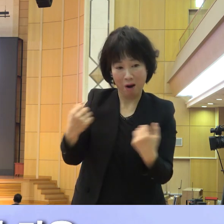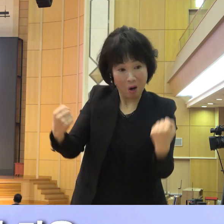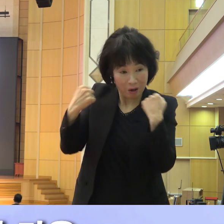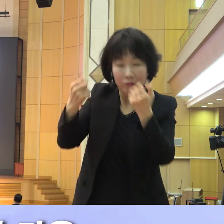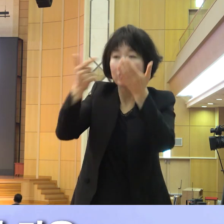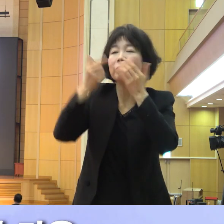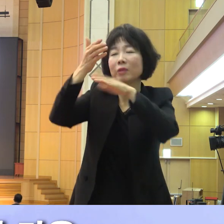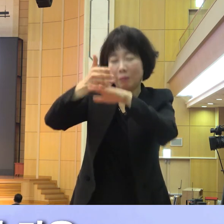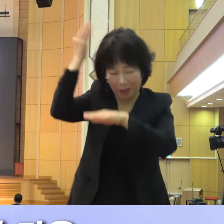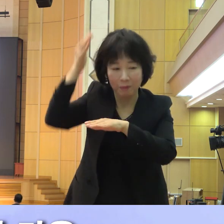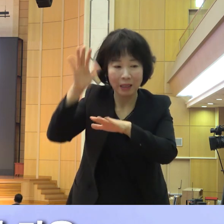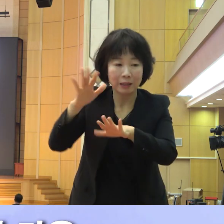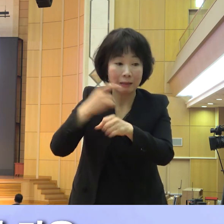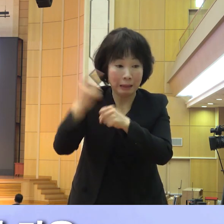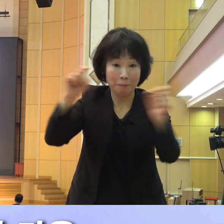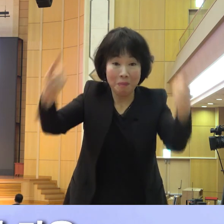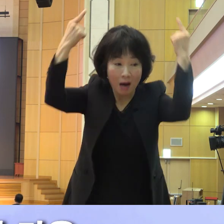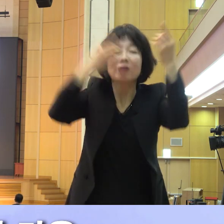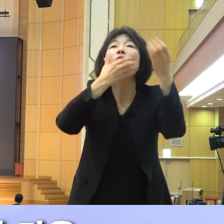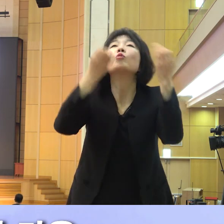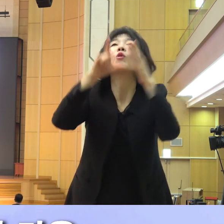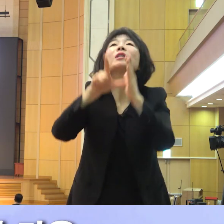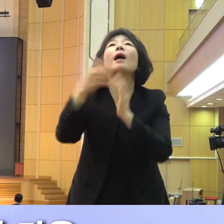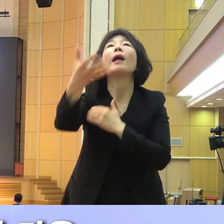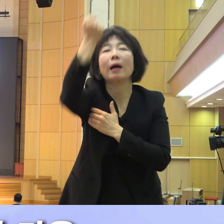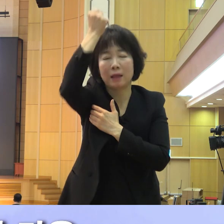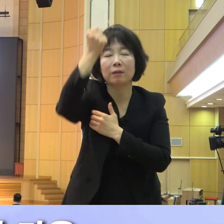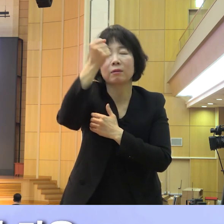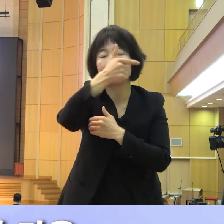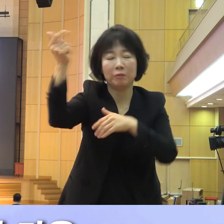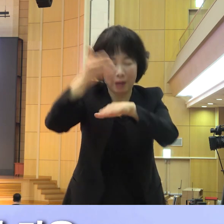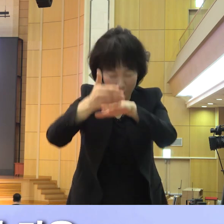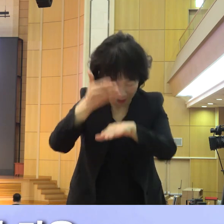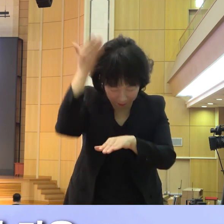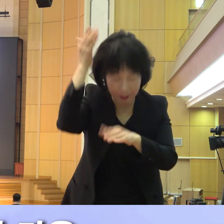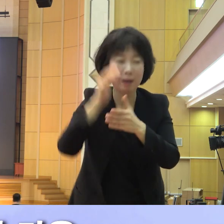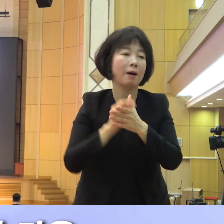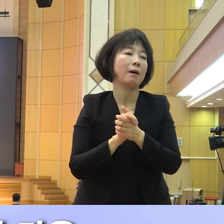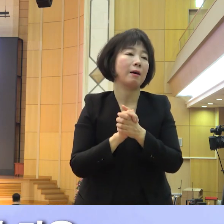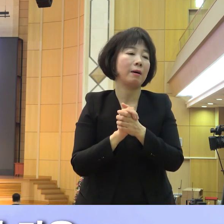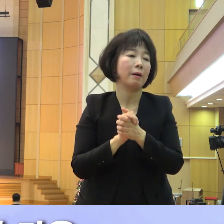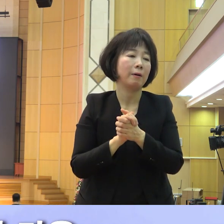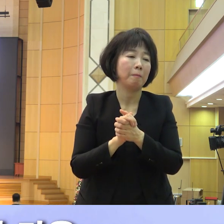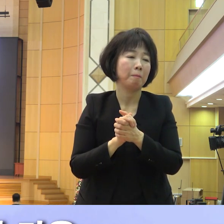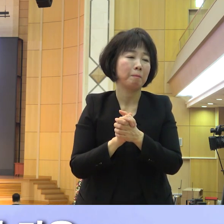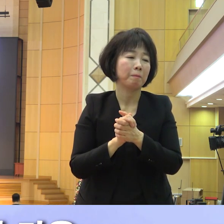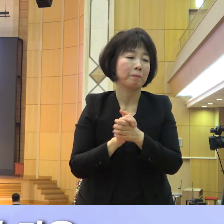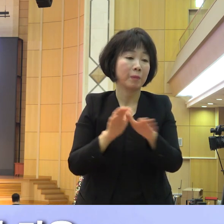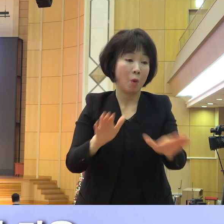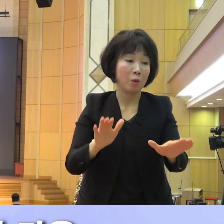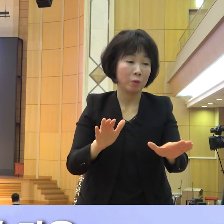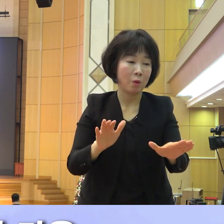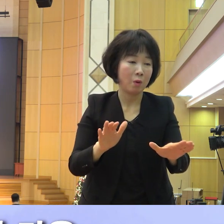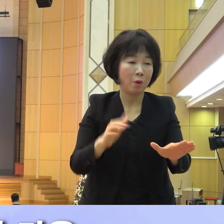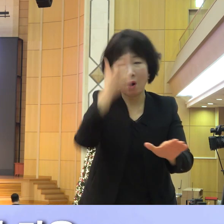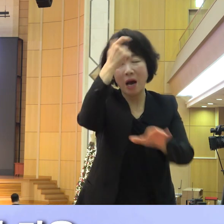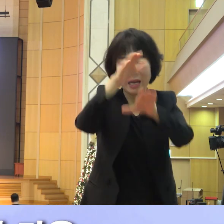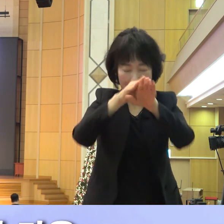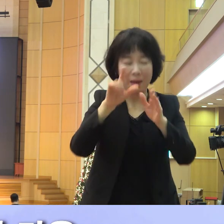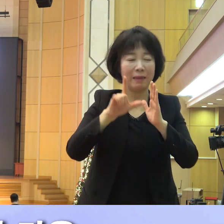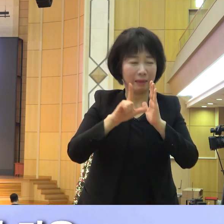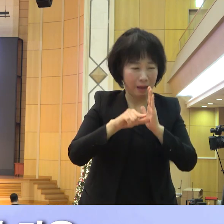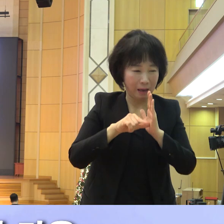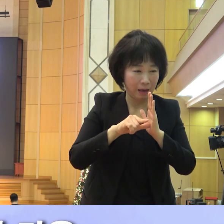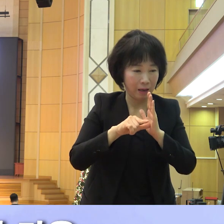새해를 맞이하는 이 축복의 시간을 갖게 하신 것을 감사합니다. 그리고 하나님 앞에 우리 시간에 예배드릴